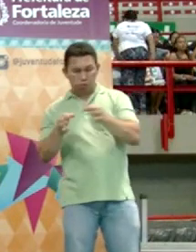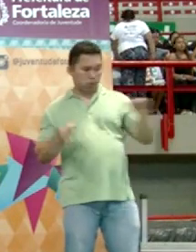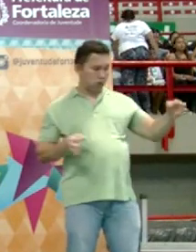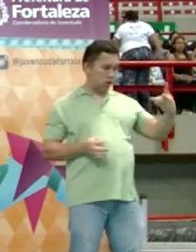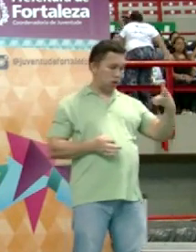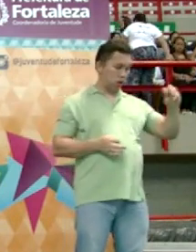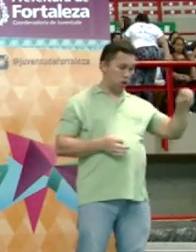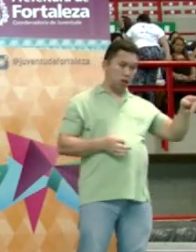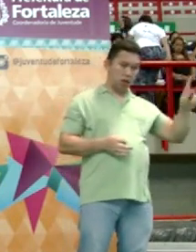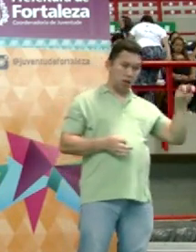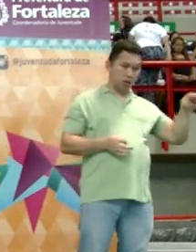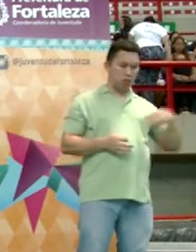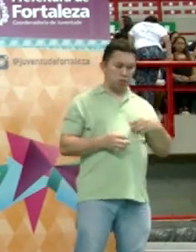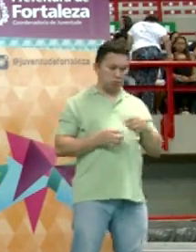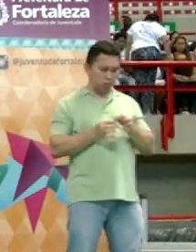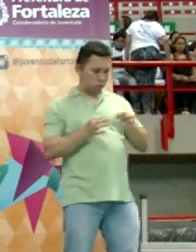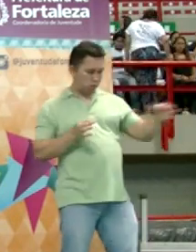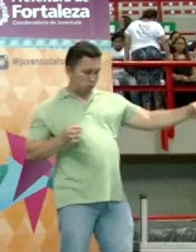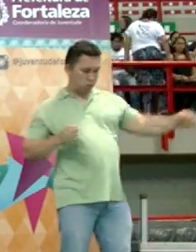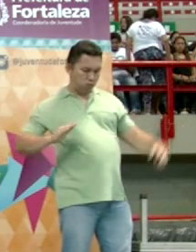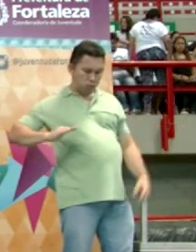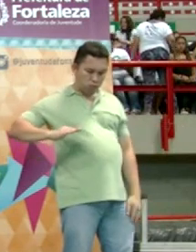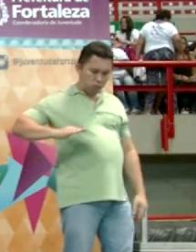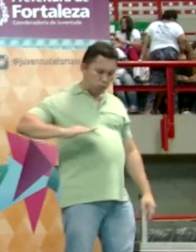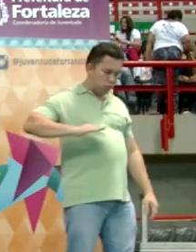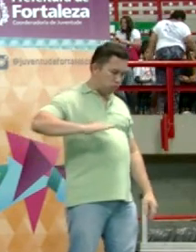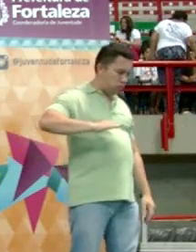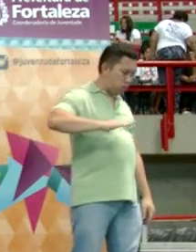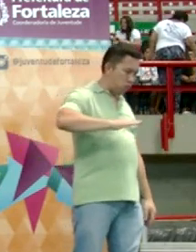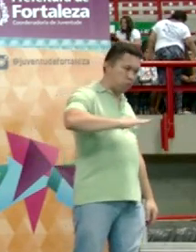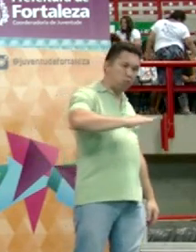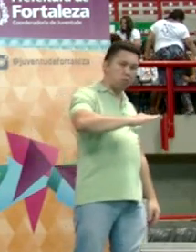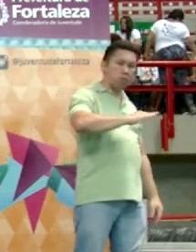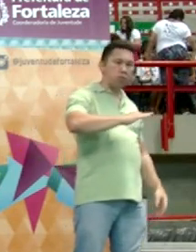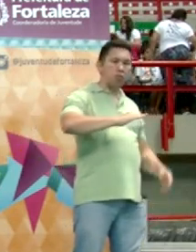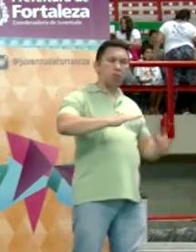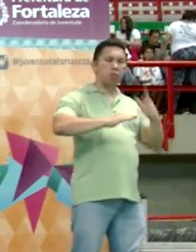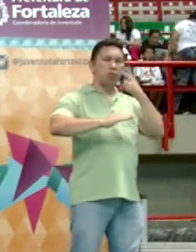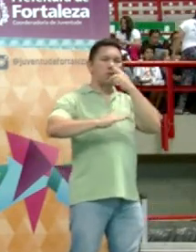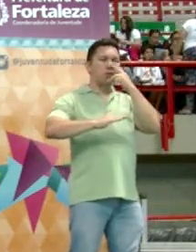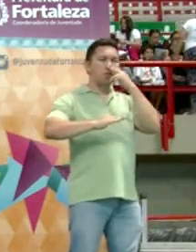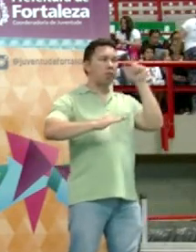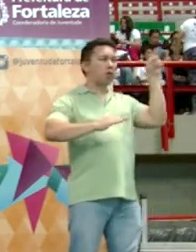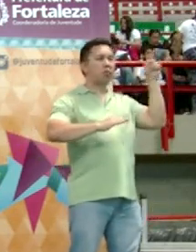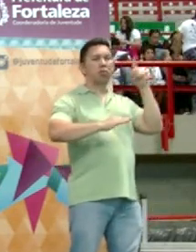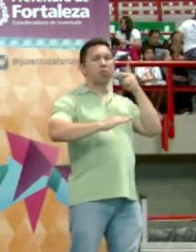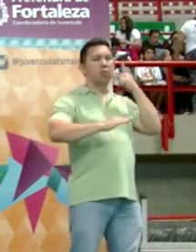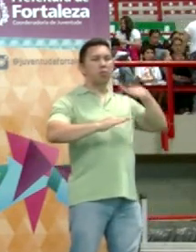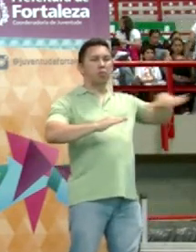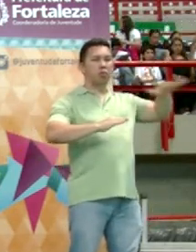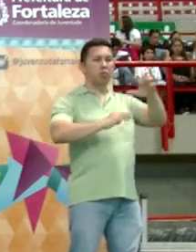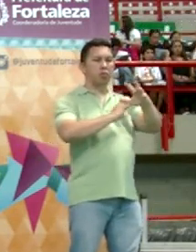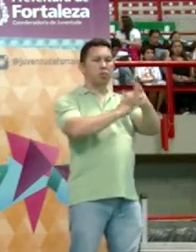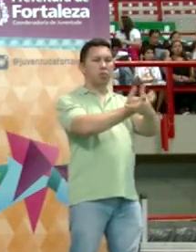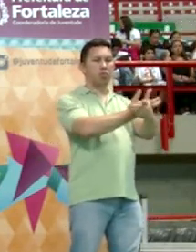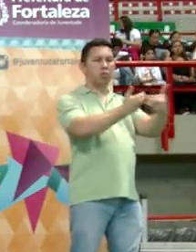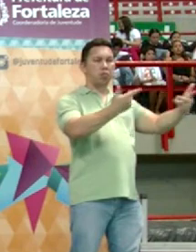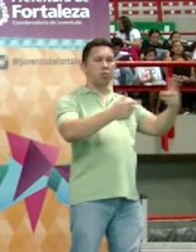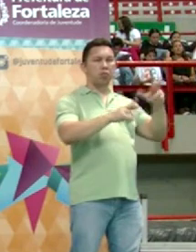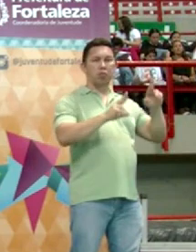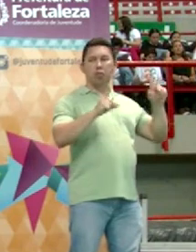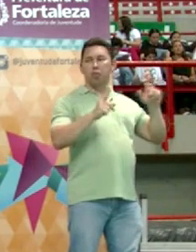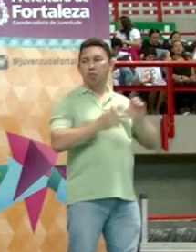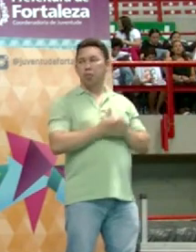Em Jaú, a estrada do interior de São Paulo é muito parecida com a do sertão aqui do Ceará. Para dizer, só que não,